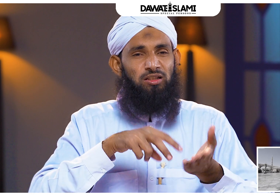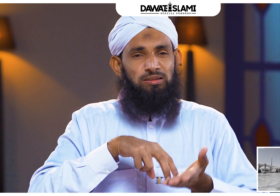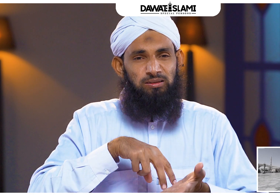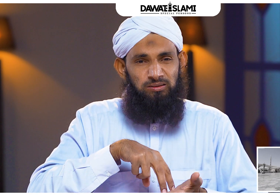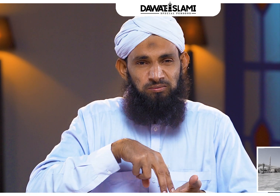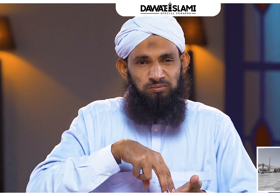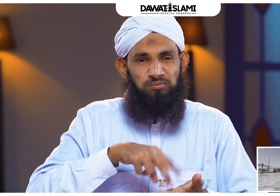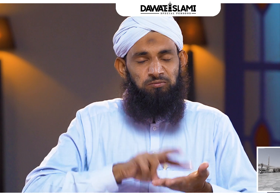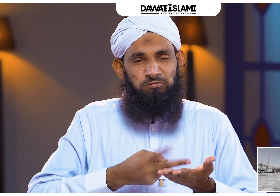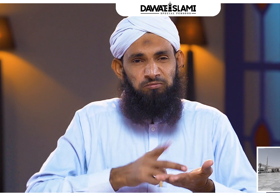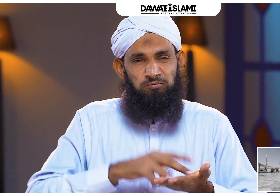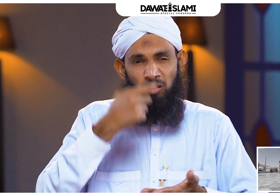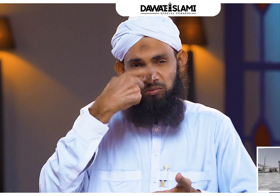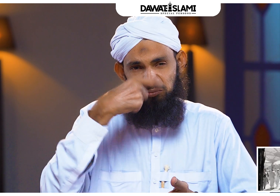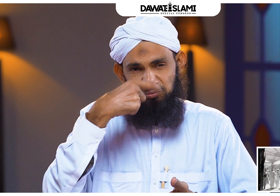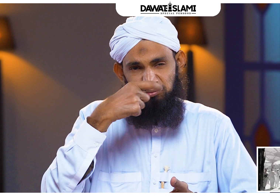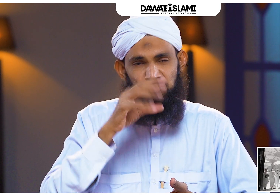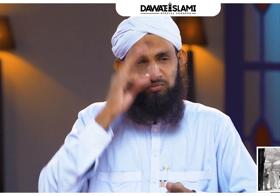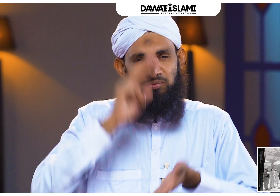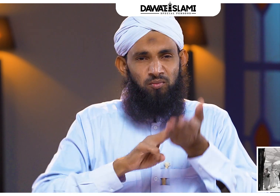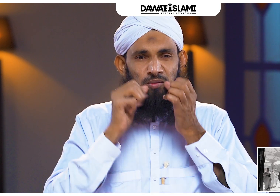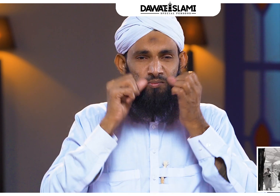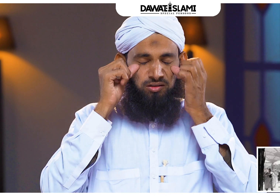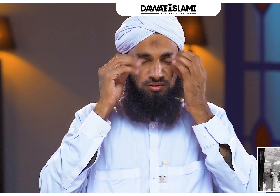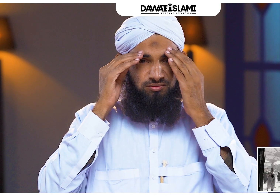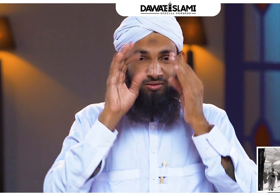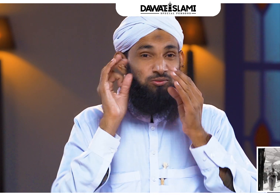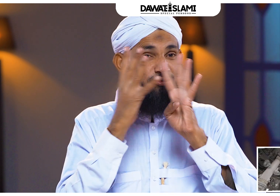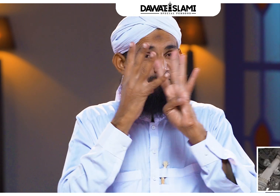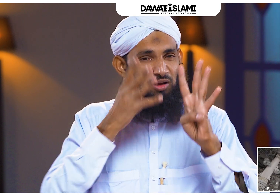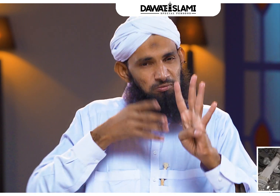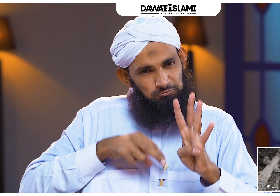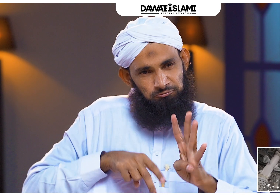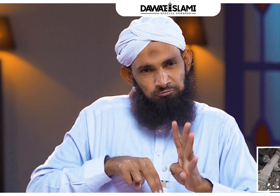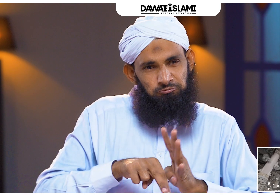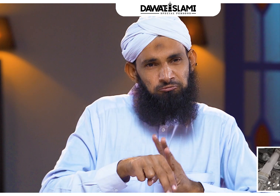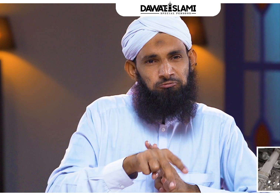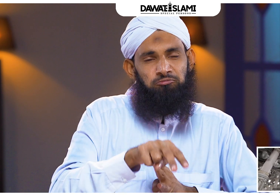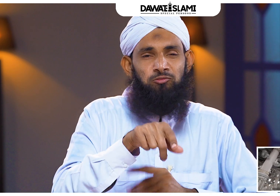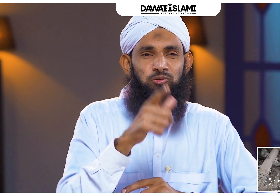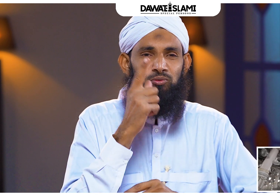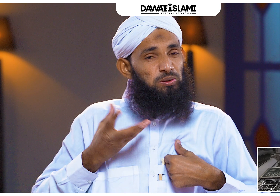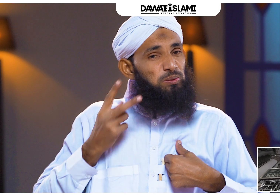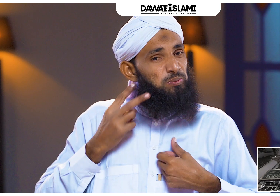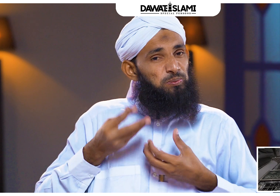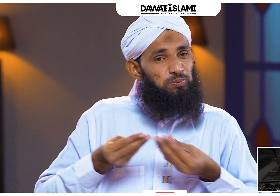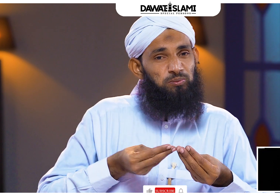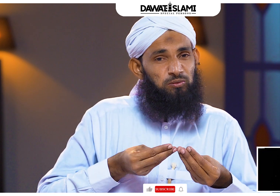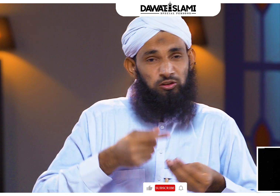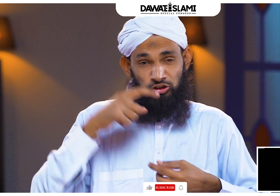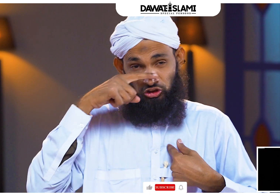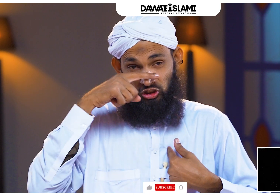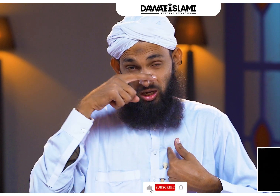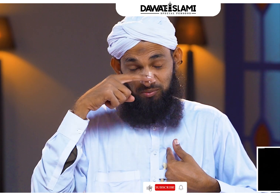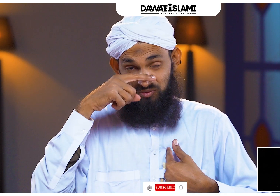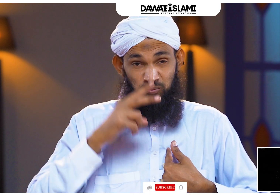ہوں۔ اپنے مالک کی یہ گستاخانہ باتیں سن کر غلام کا دل بہت دکھا اور وہ بہت غمگین ہو گیا۔ بظاہر اس نے کہہ دیا کہ وہ فرما برداری کرے گا،